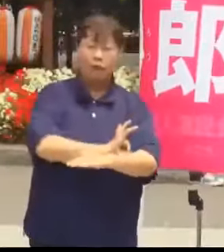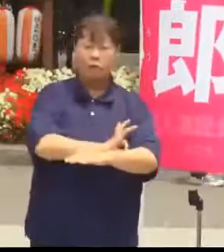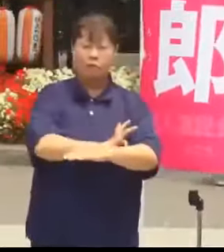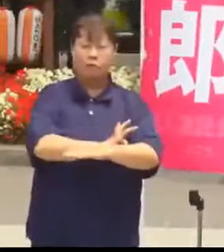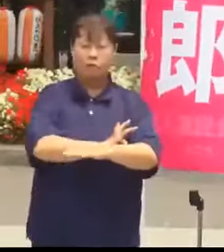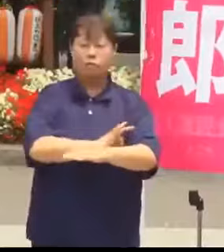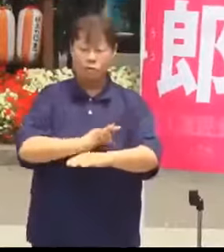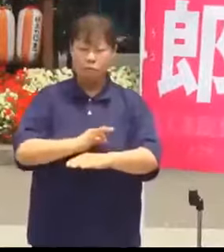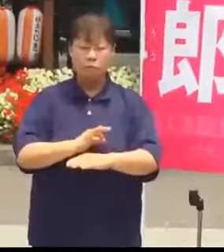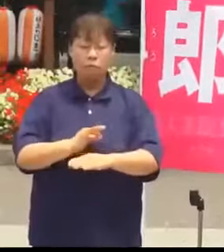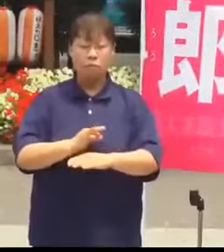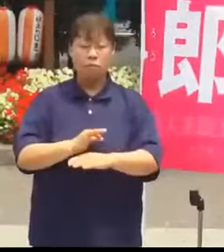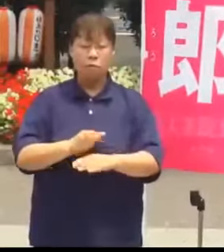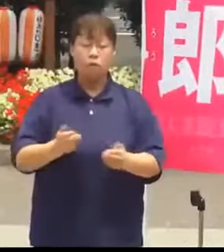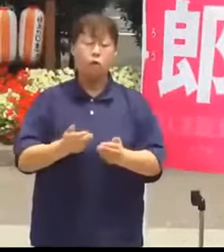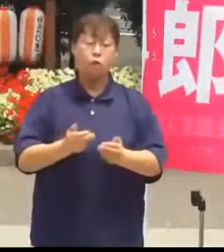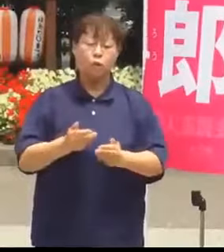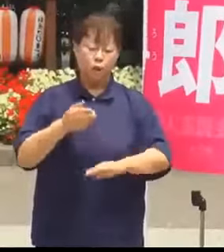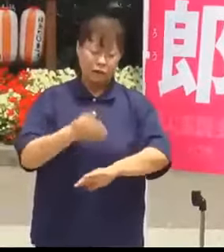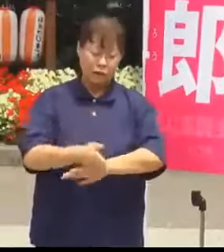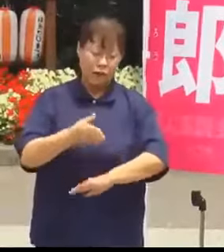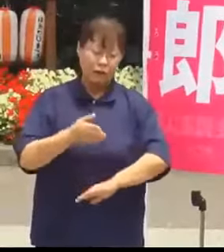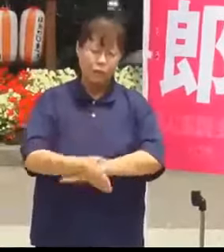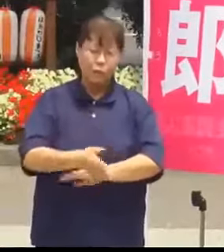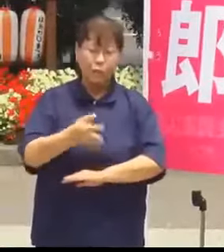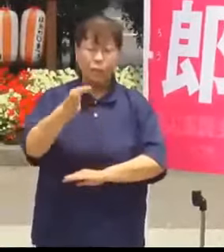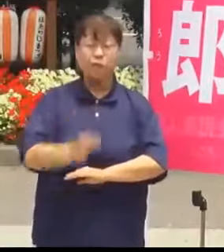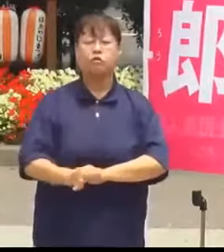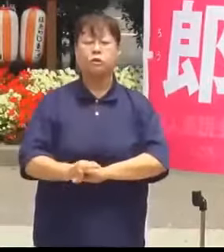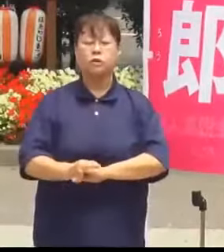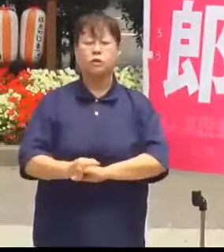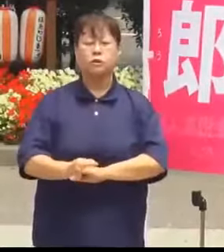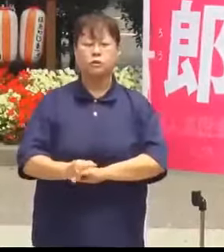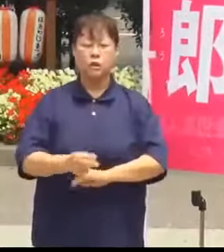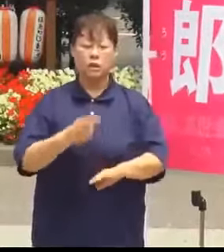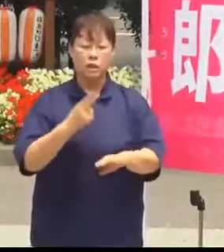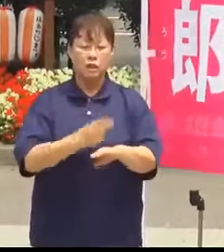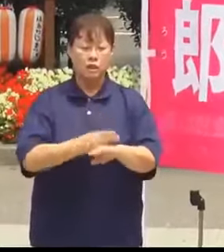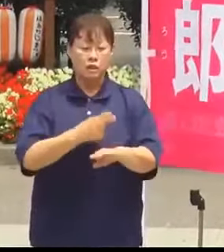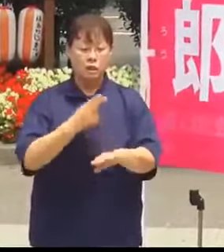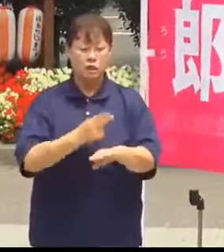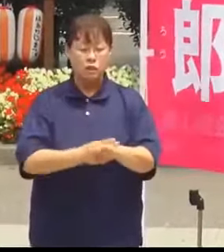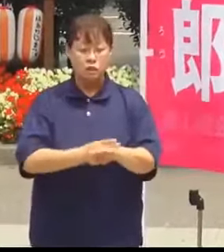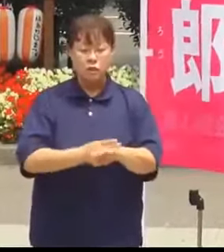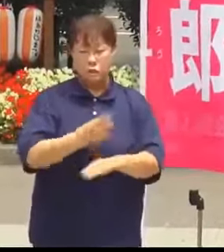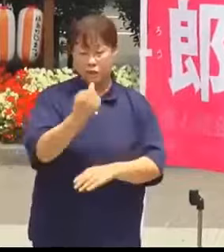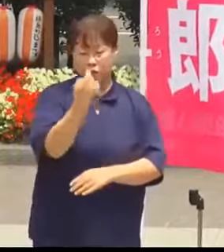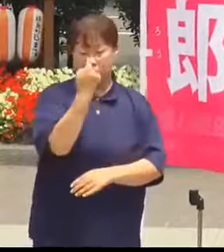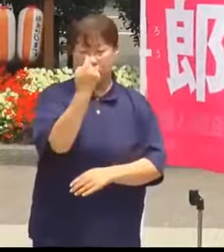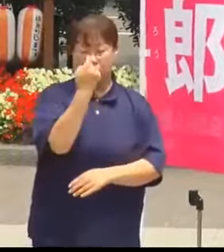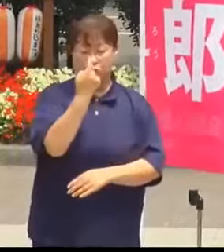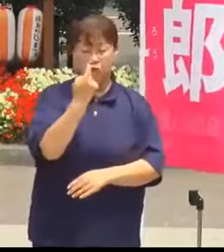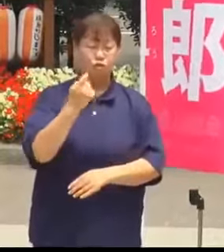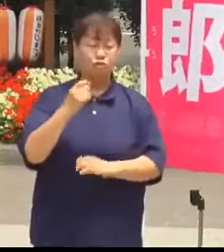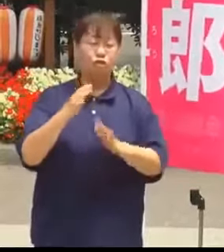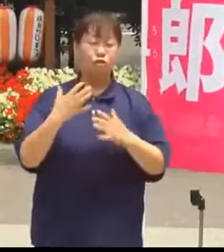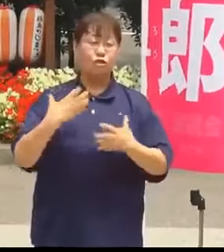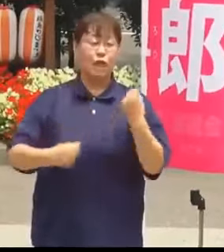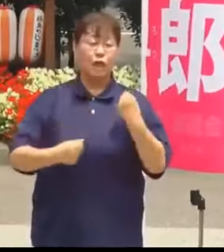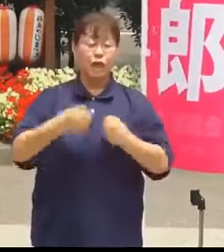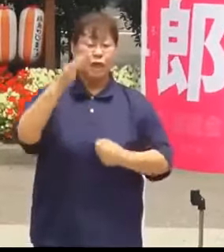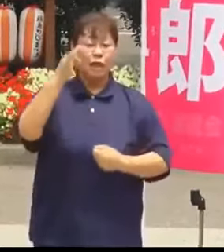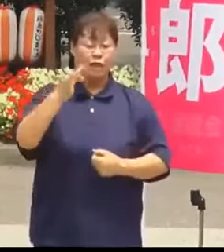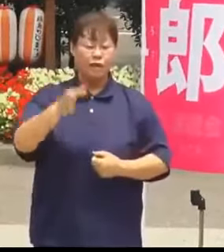残業代は70円程度技術の移転技能実習生とんでもない安く使える